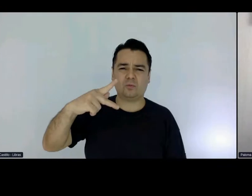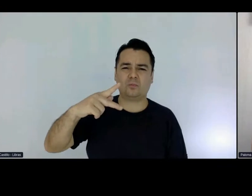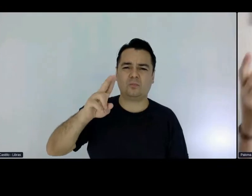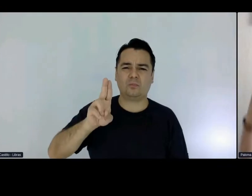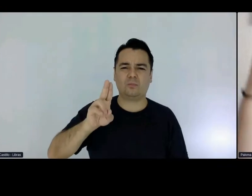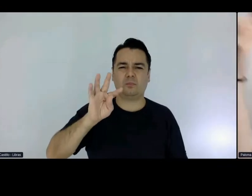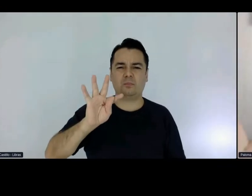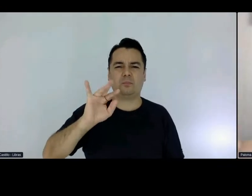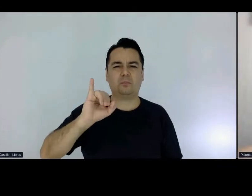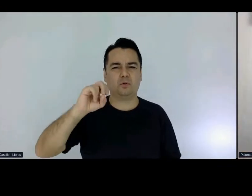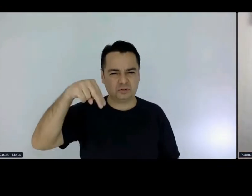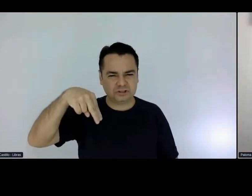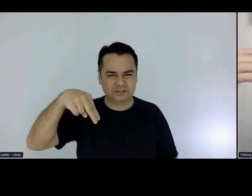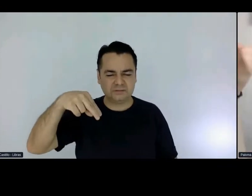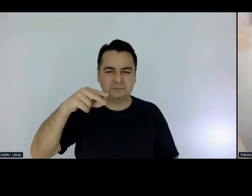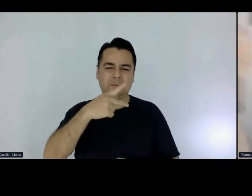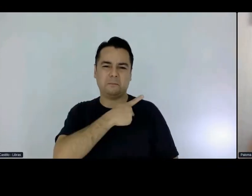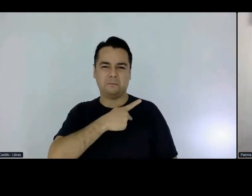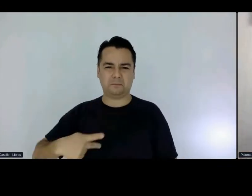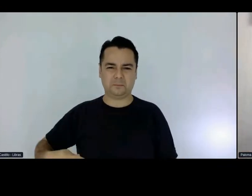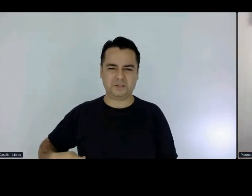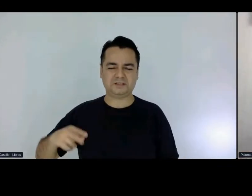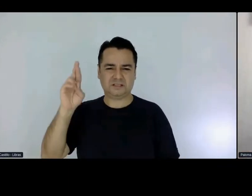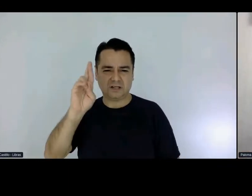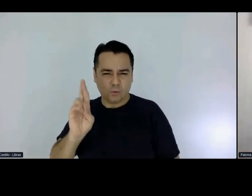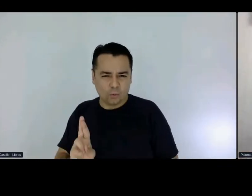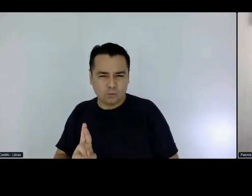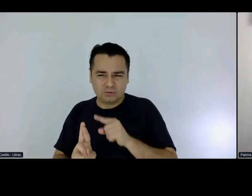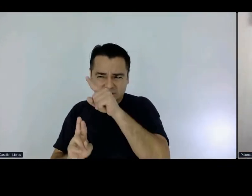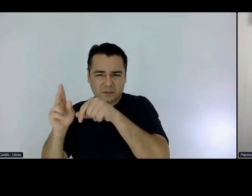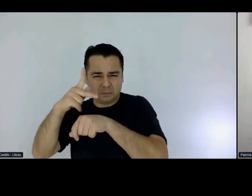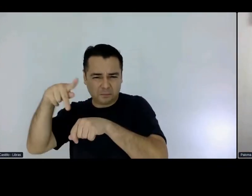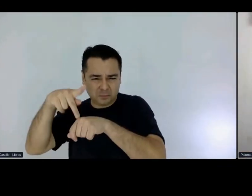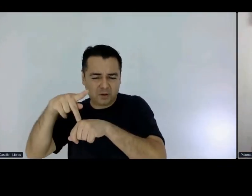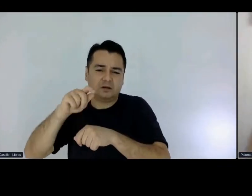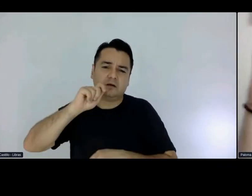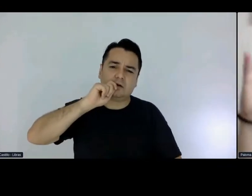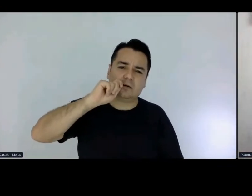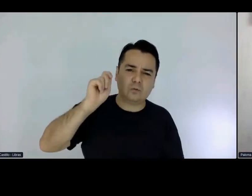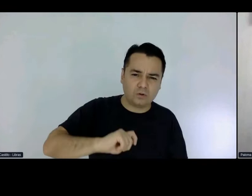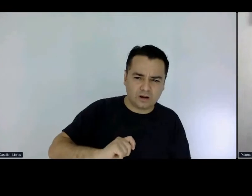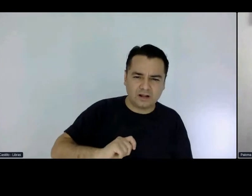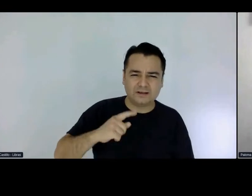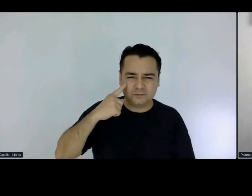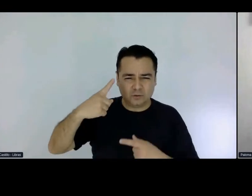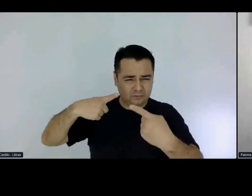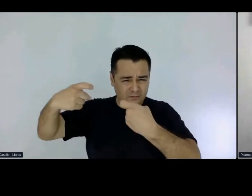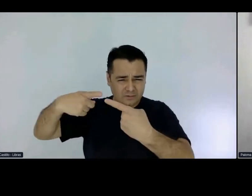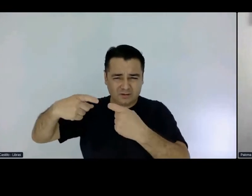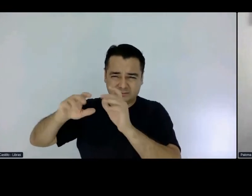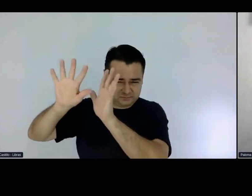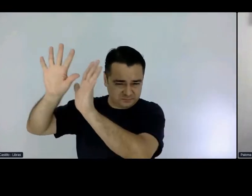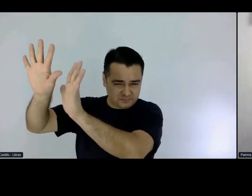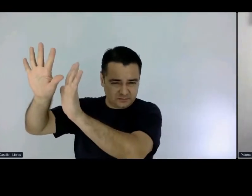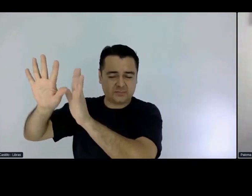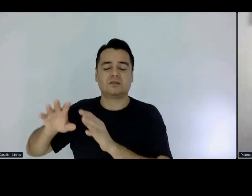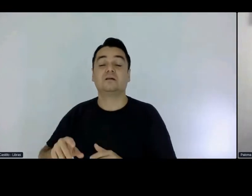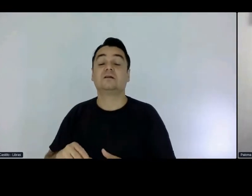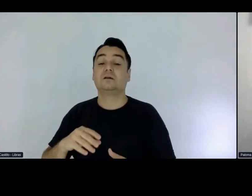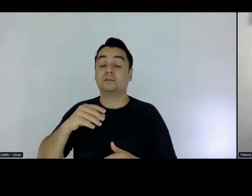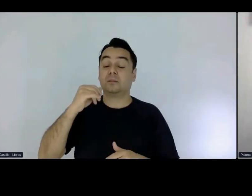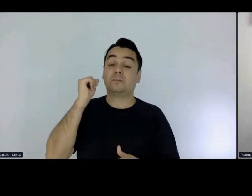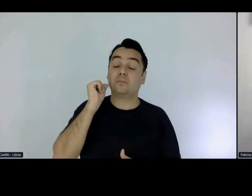da Rússia e da Ucrânia e no contexto internacional, e aí trazendo aqui o